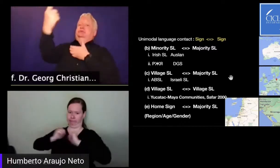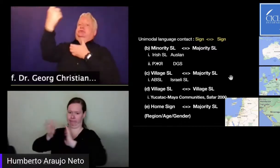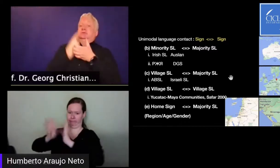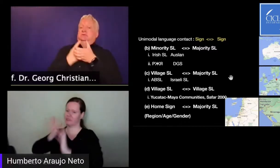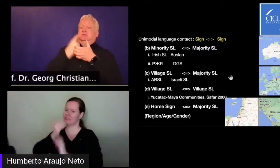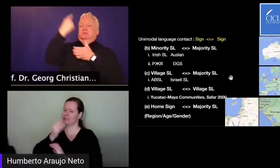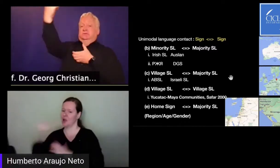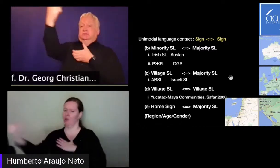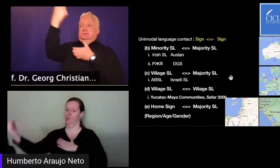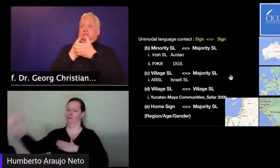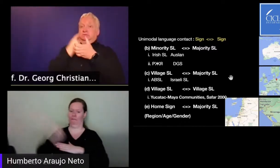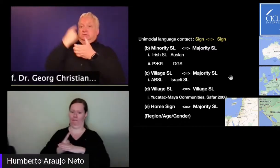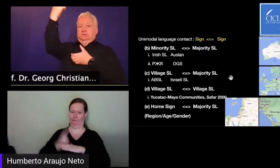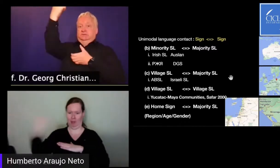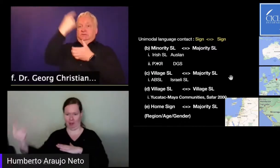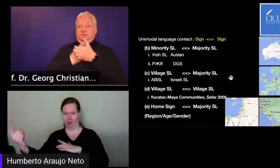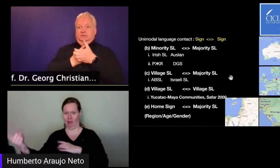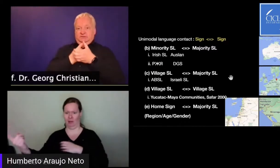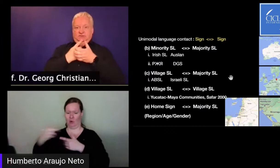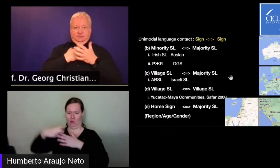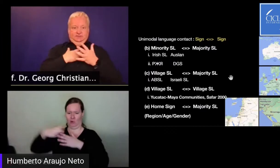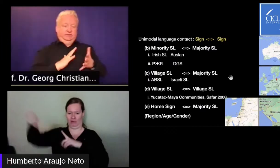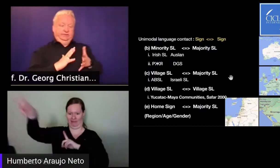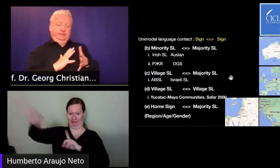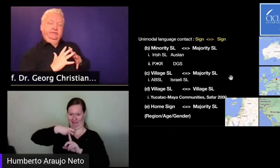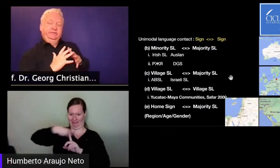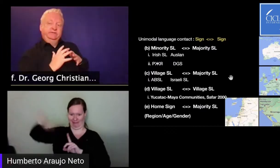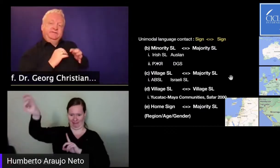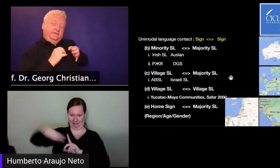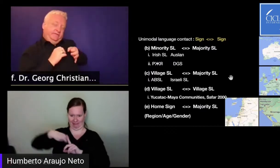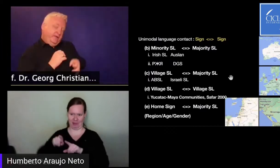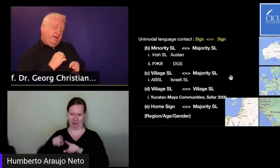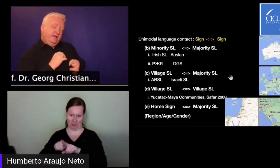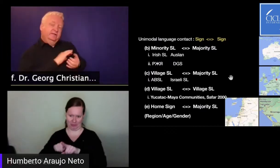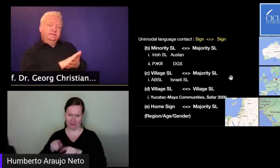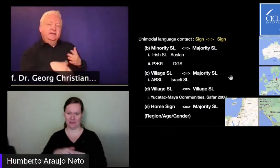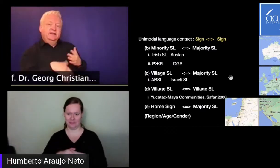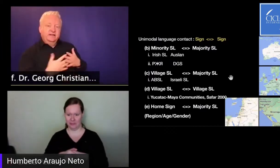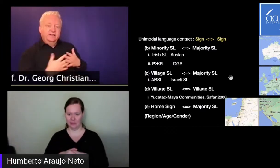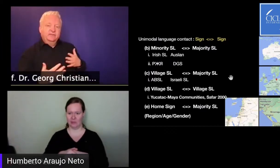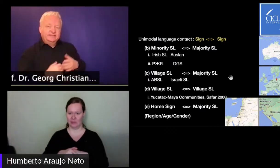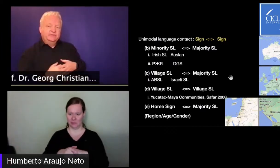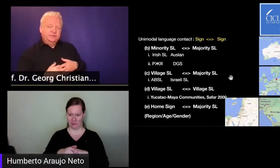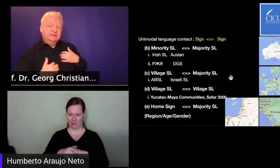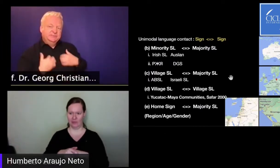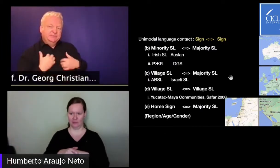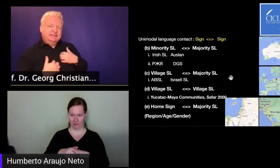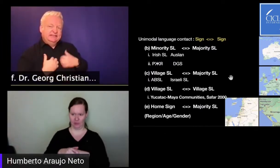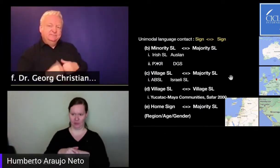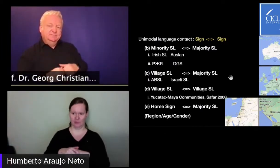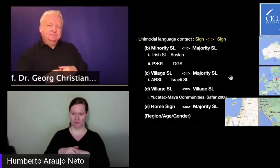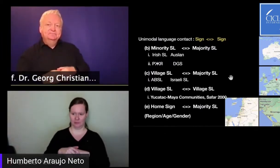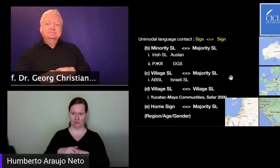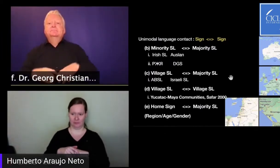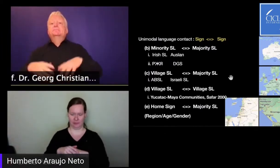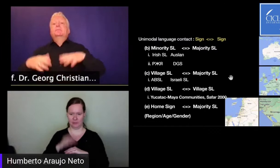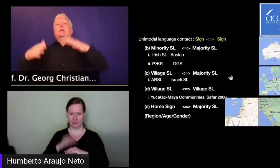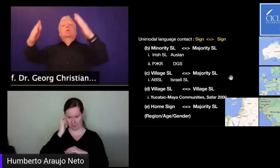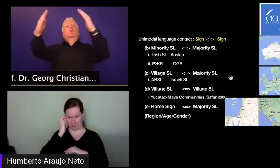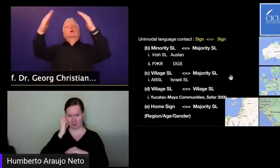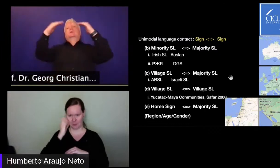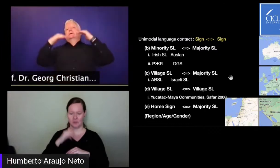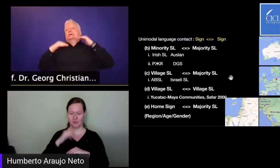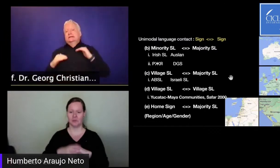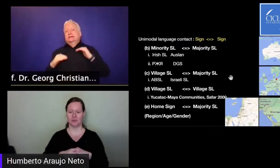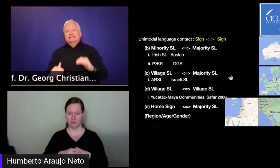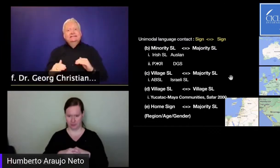O que acontece nessas vilas, né, como por exemplo numa dessas cidades de Israel, é que os falantes, eles aprendem a língua